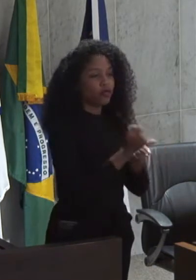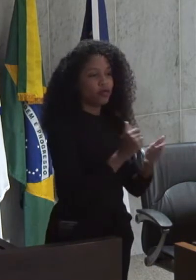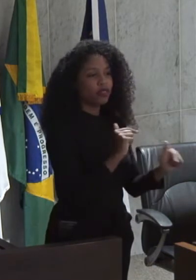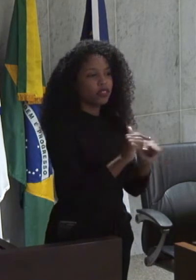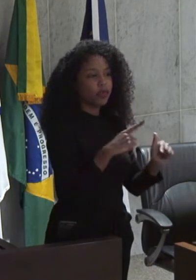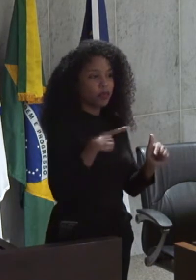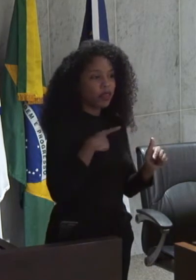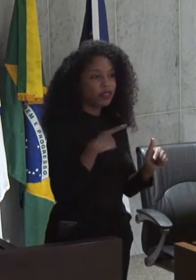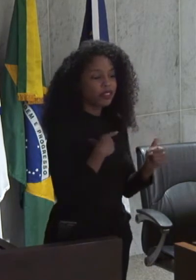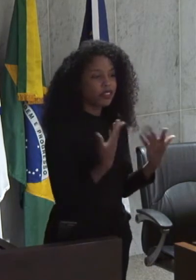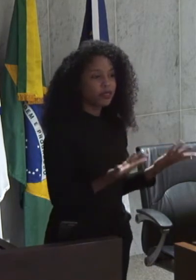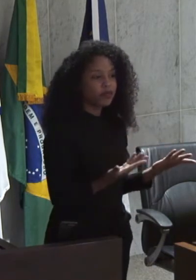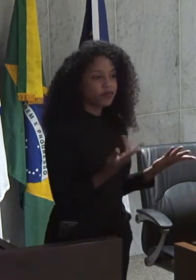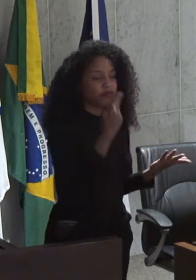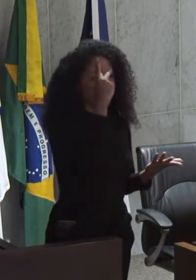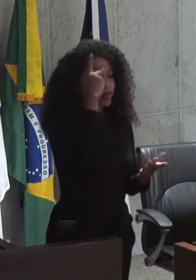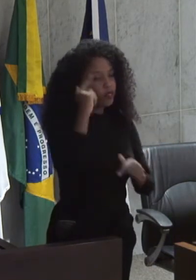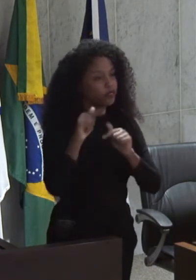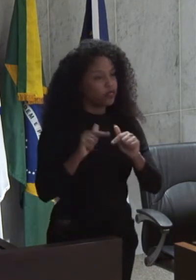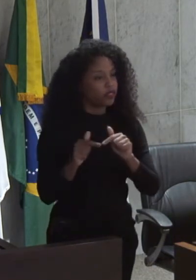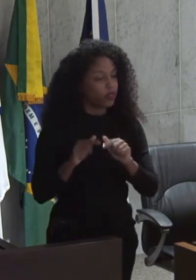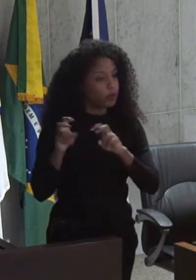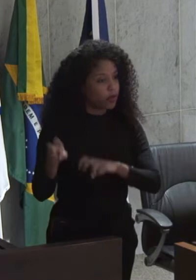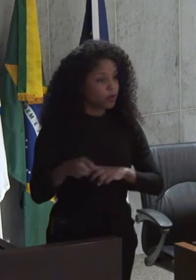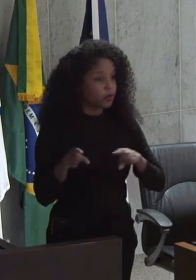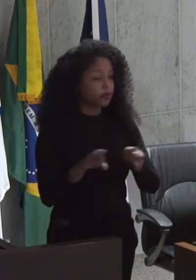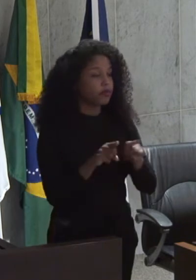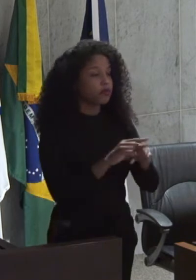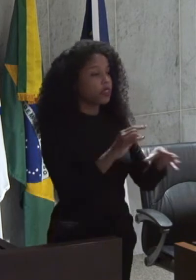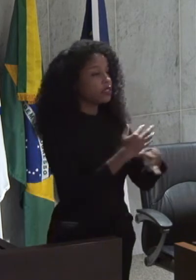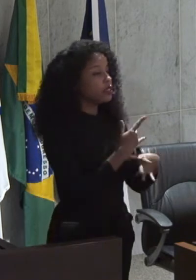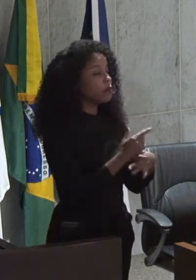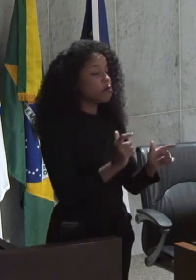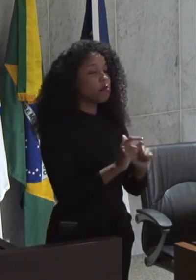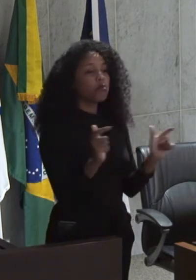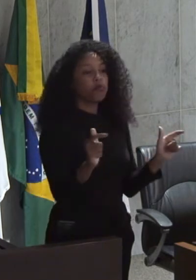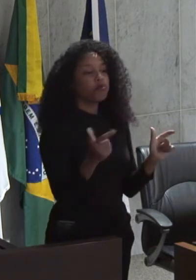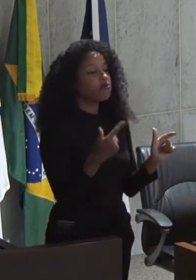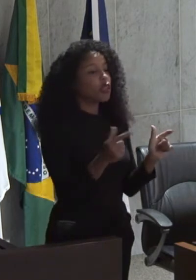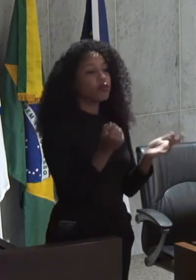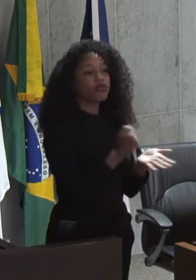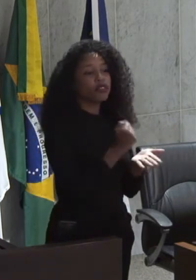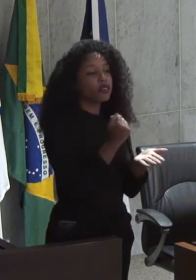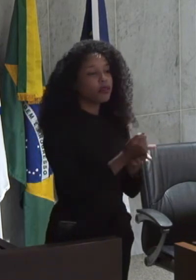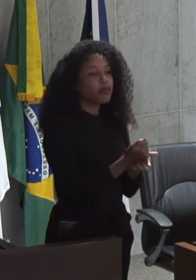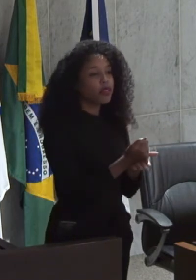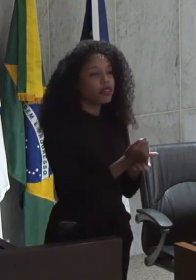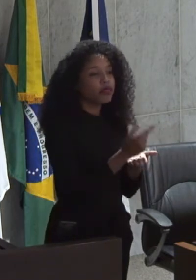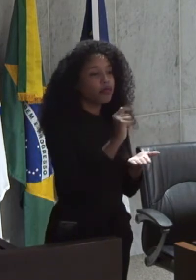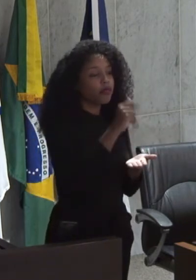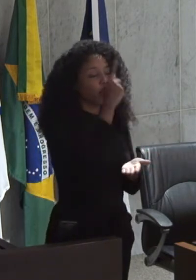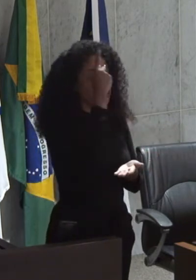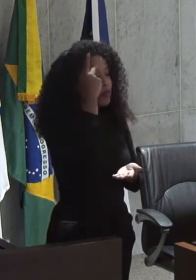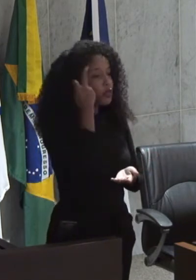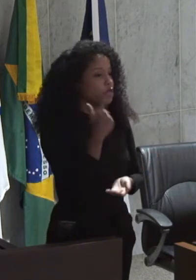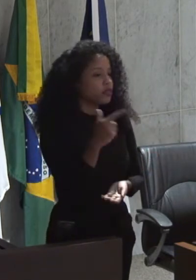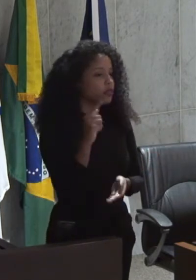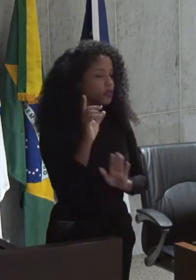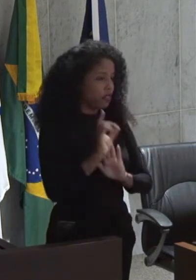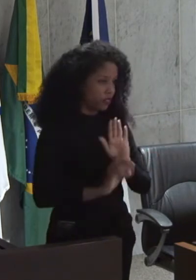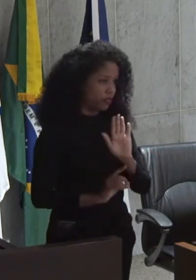os trabalhadores tanto do campo como na cidade, uma boa parte não tinha carteira assinada e eram chamados de indigentes. O SUS veio